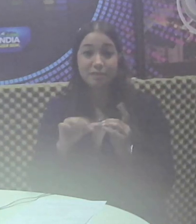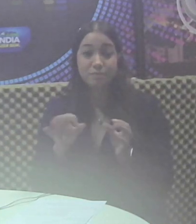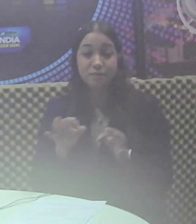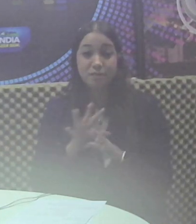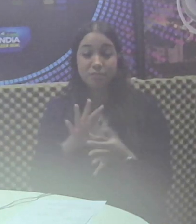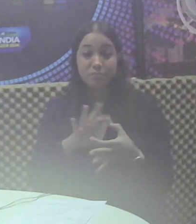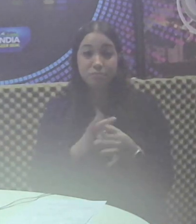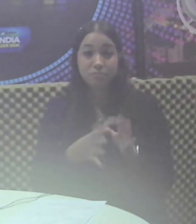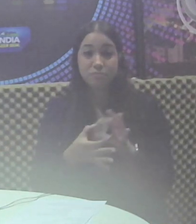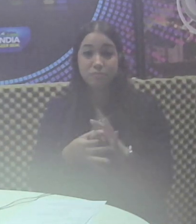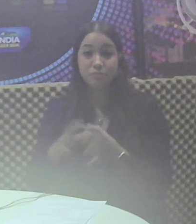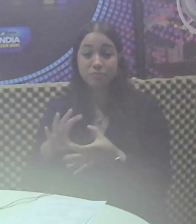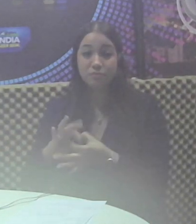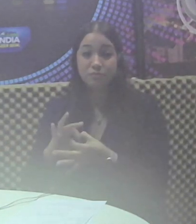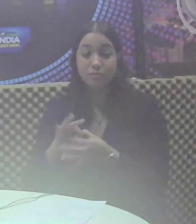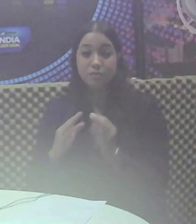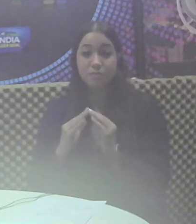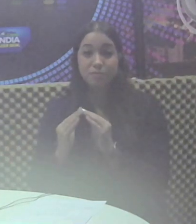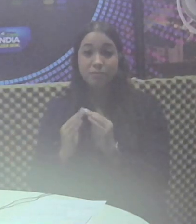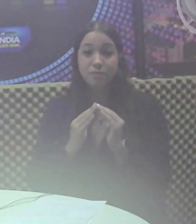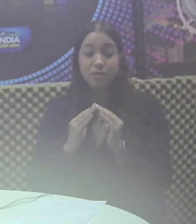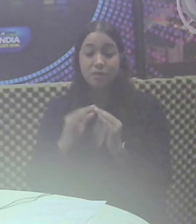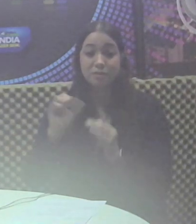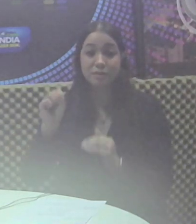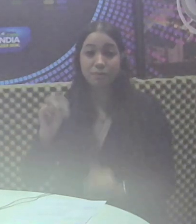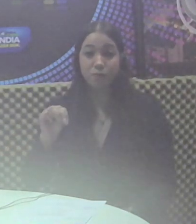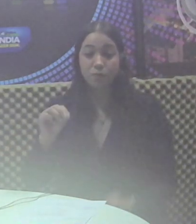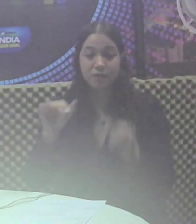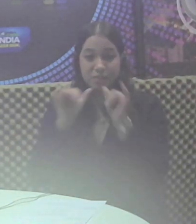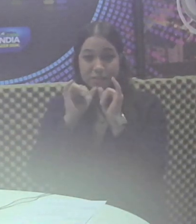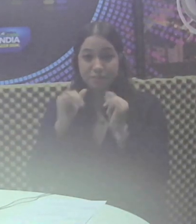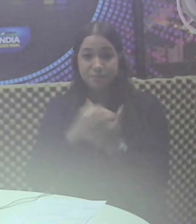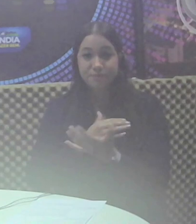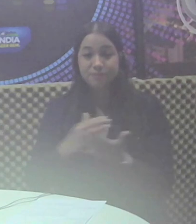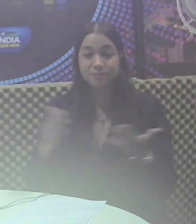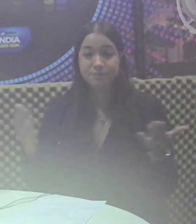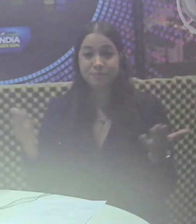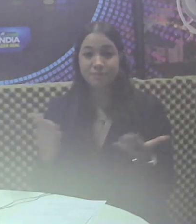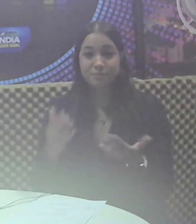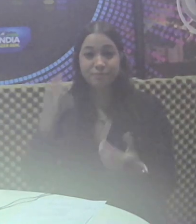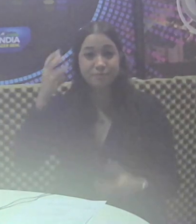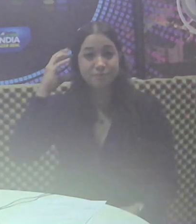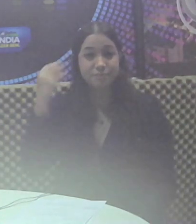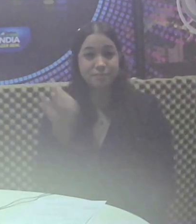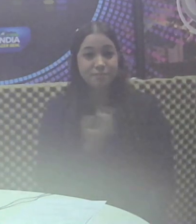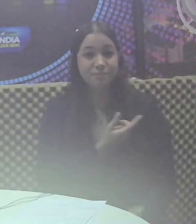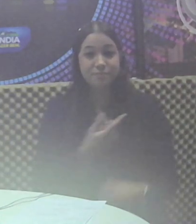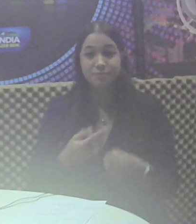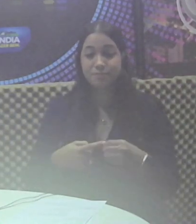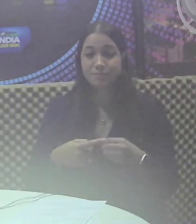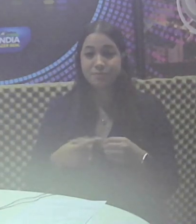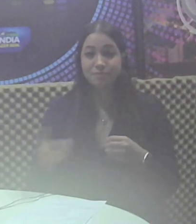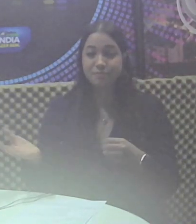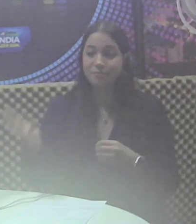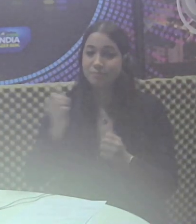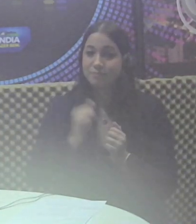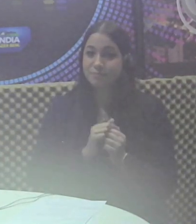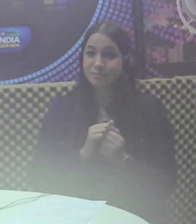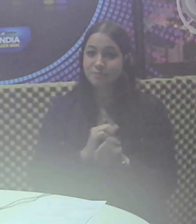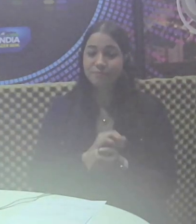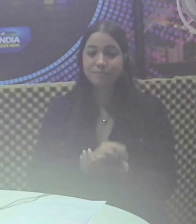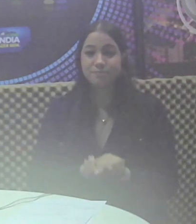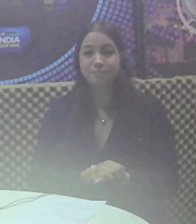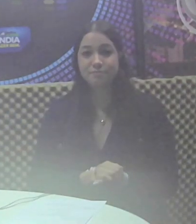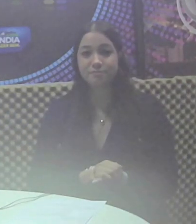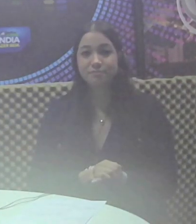ligação de adutoras no bairro Santa Mônica. Essas e outras notícias a partir de agora na Rádio Nossa Cidade. Vem com a